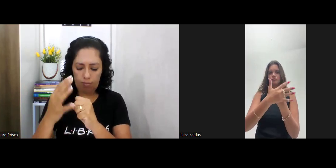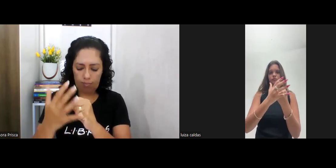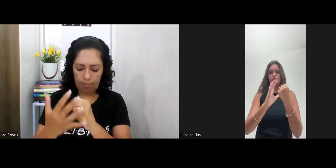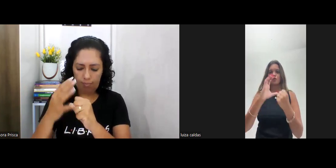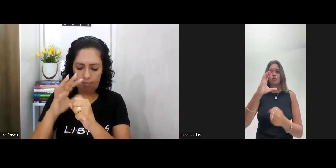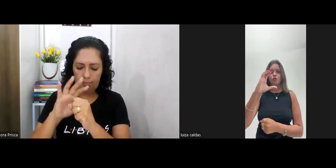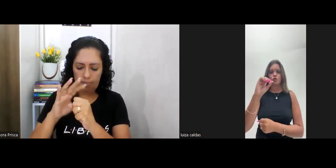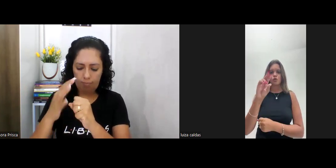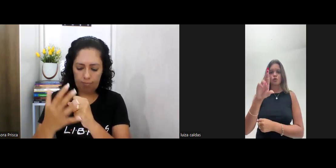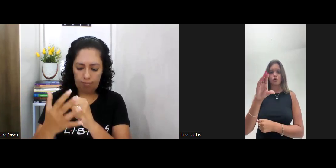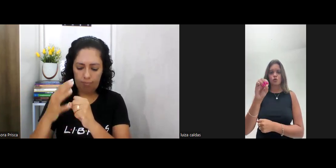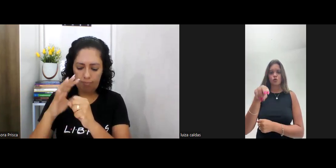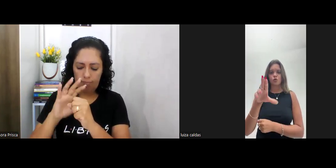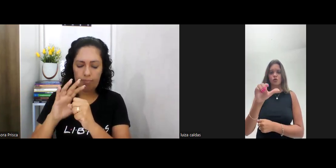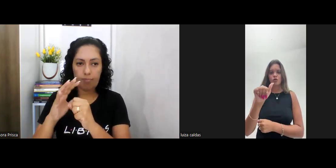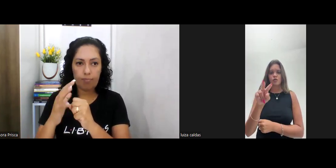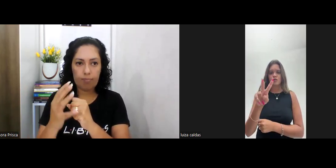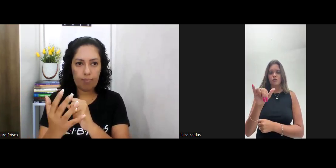coronavírus,